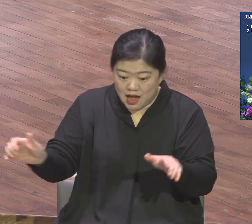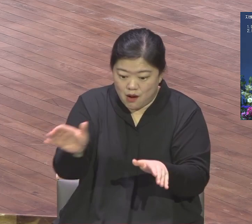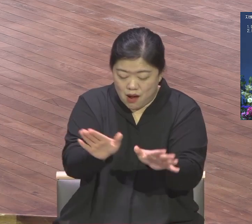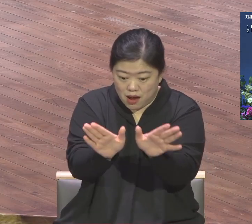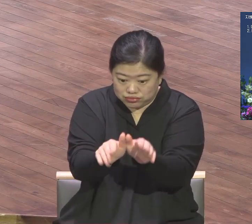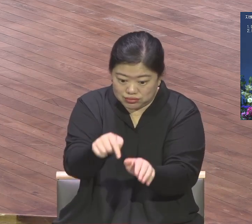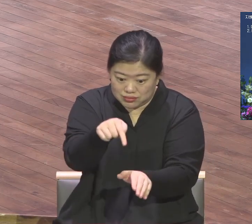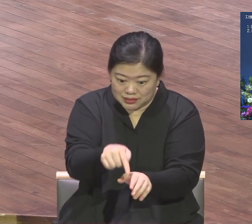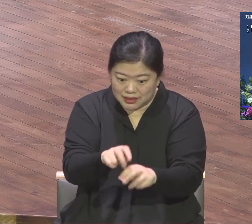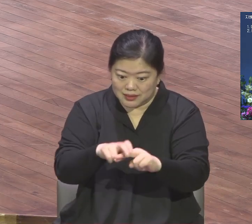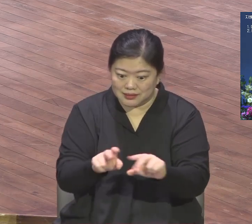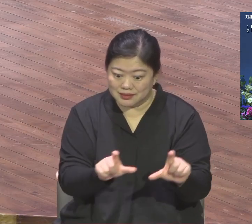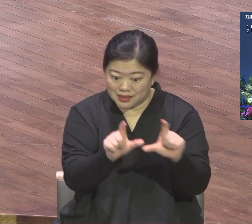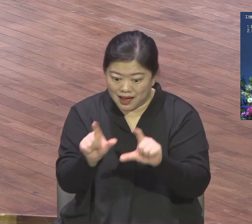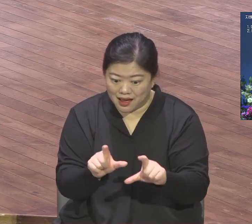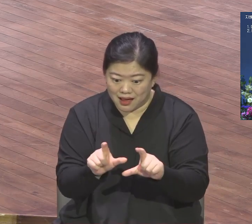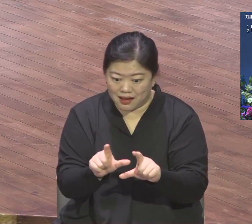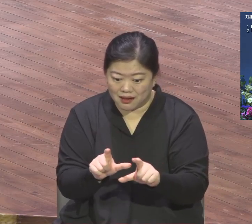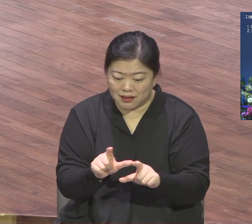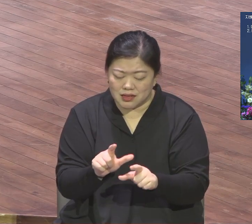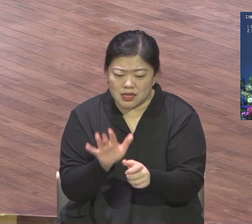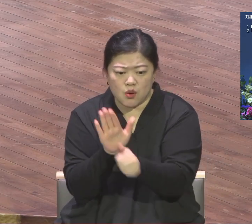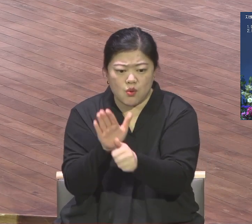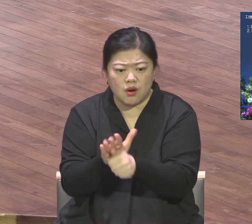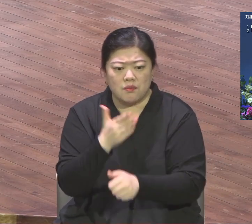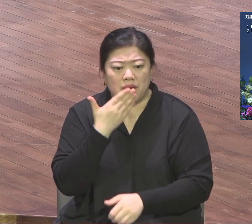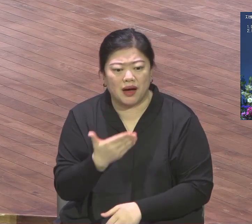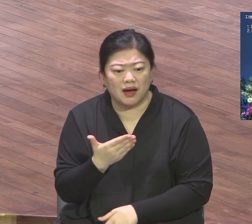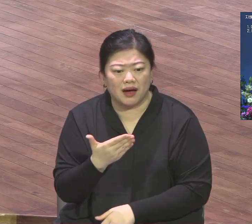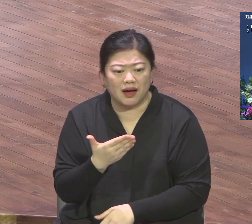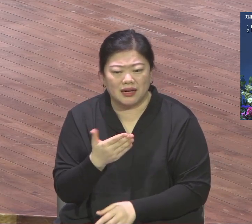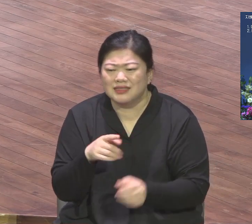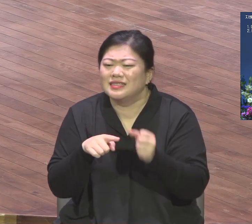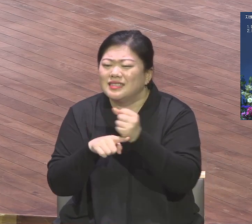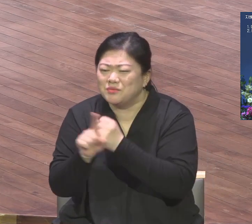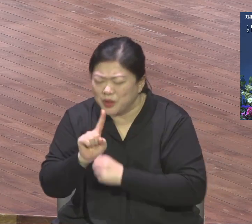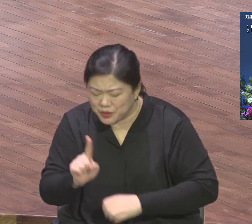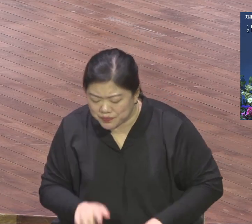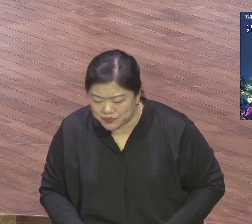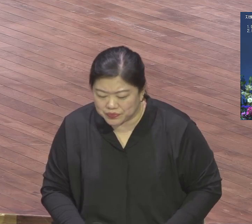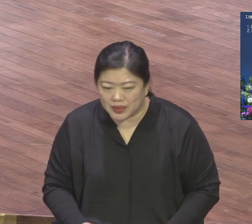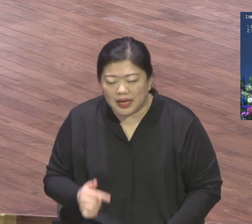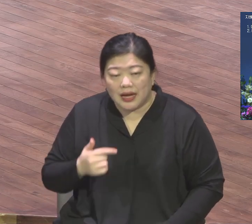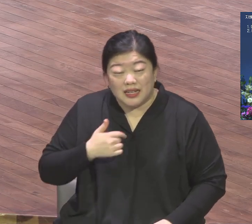할 수 있어요. 할 수 있는데 이 악한 생각, 나쁜 생각이